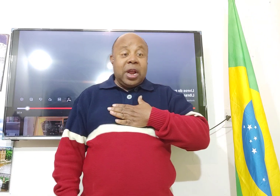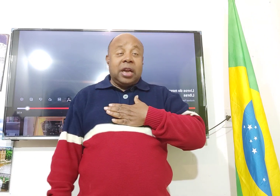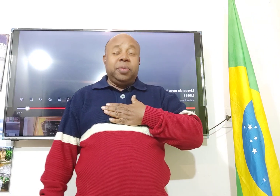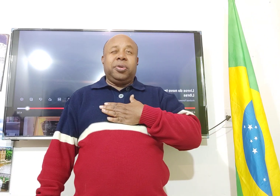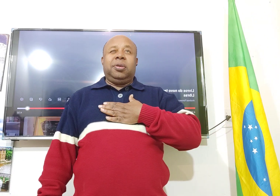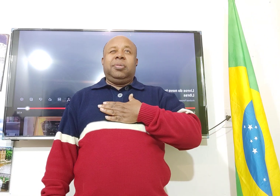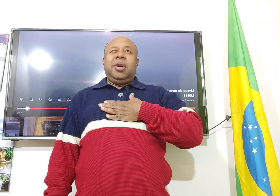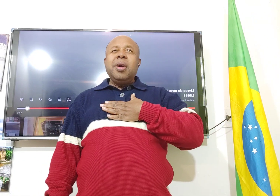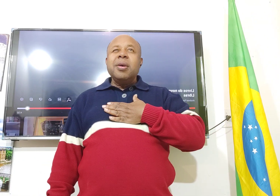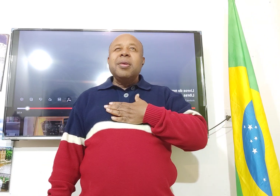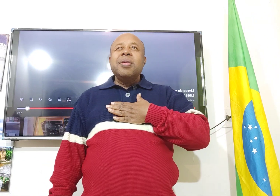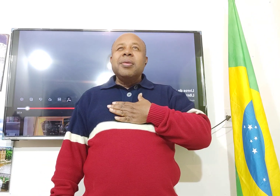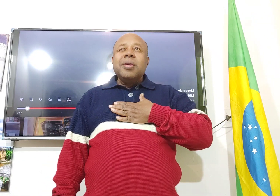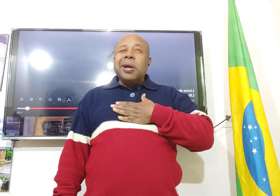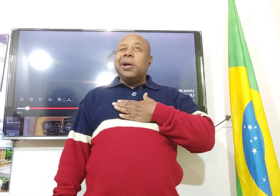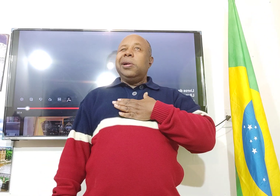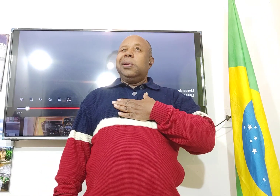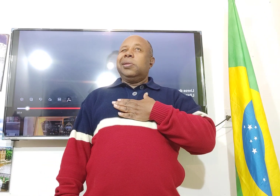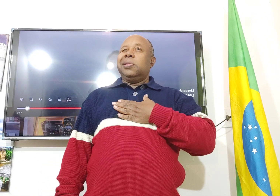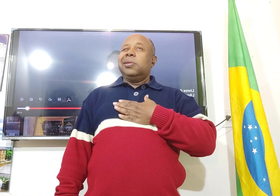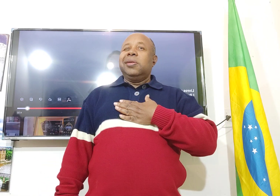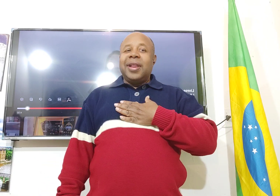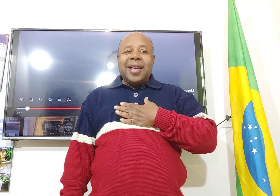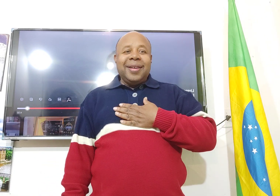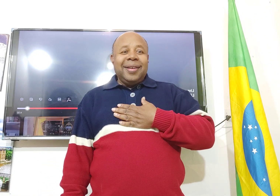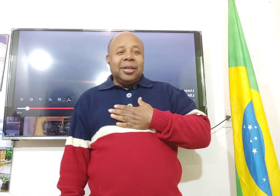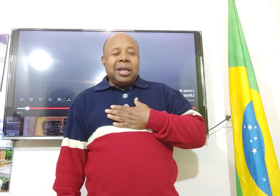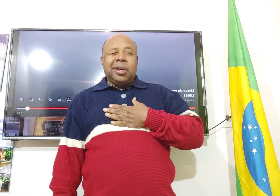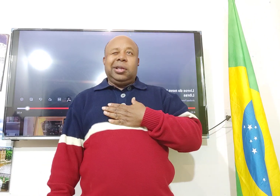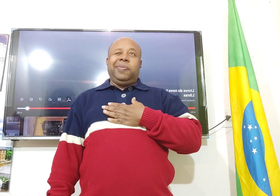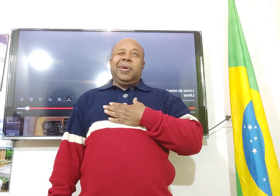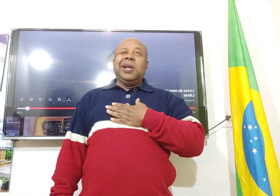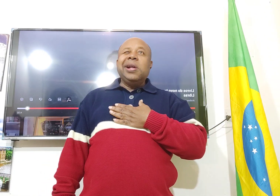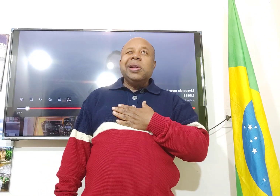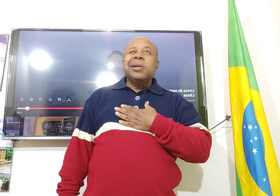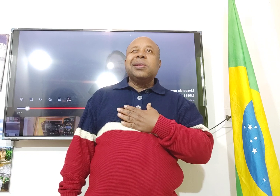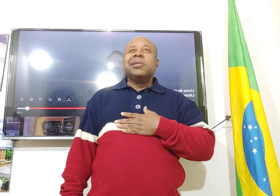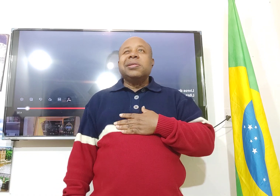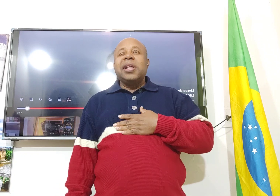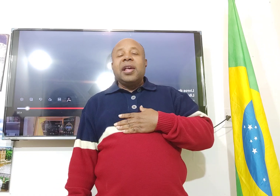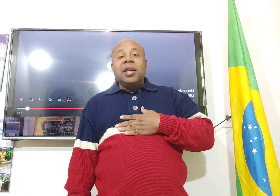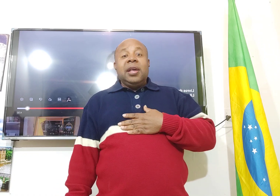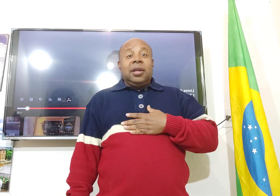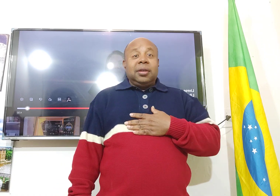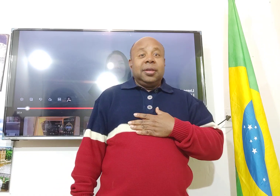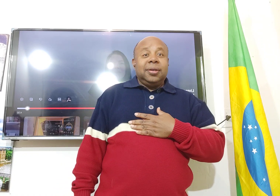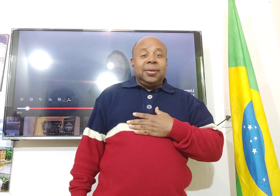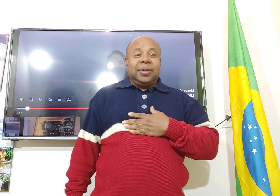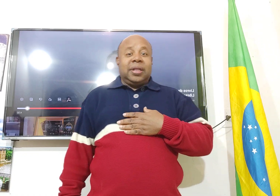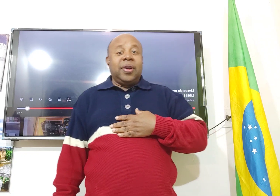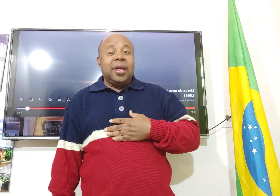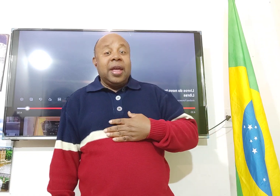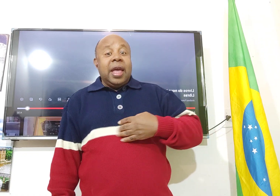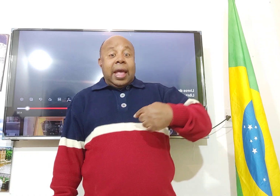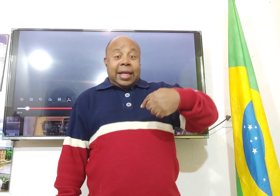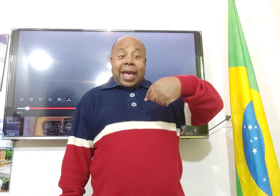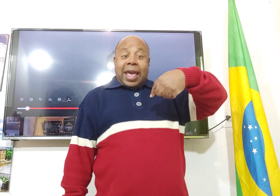olhar, tipo assim, hã? Hã? Né? Sabe aquele tipo, hã? Né? Então assim, isso aqui é